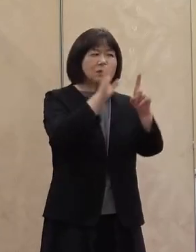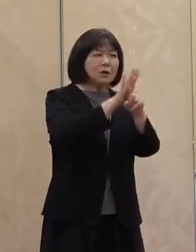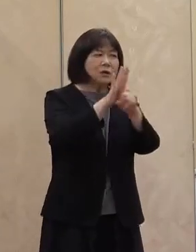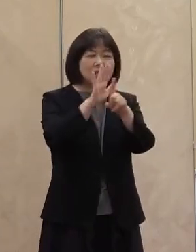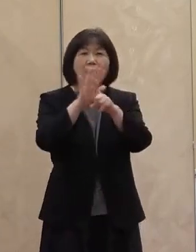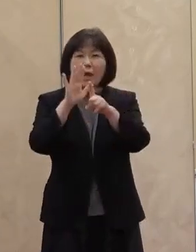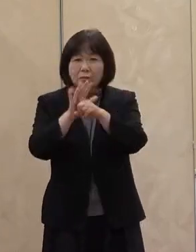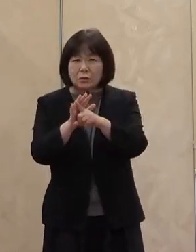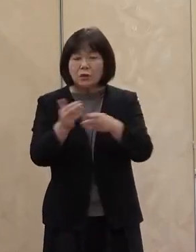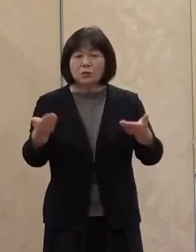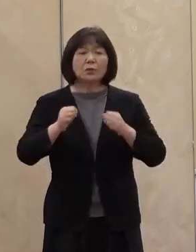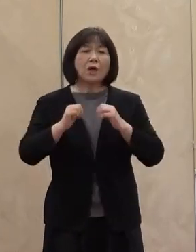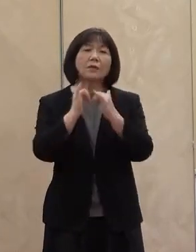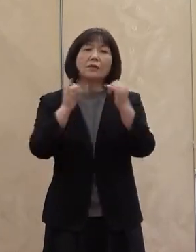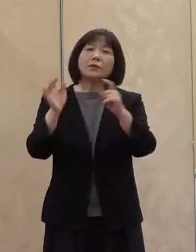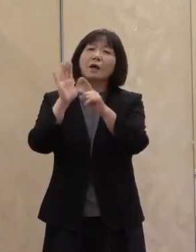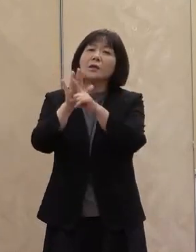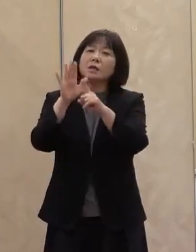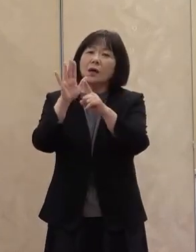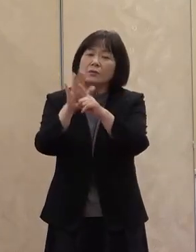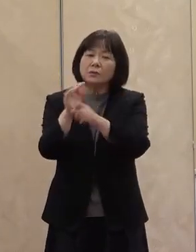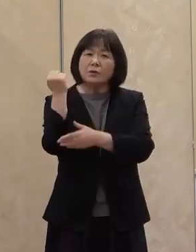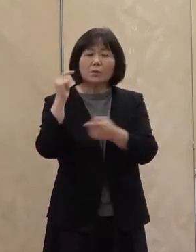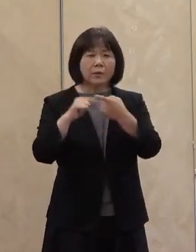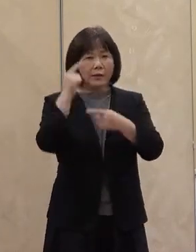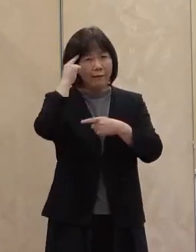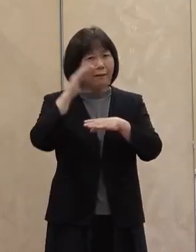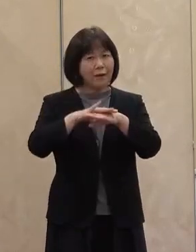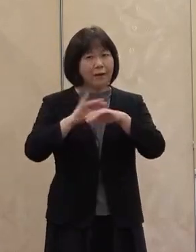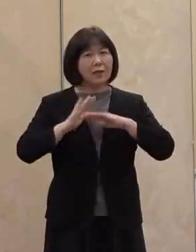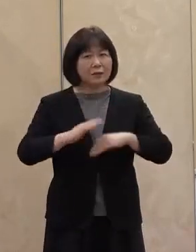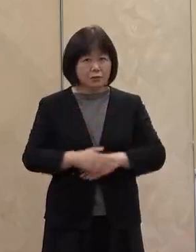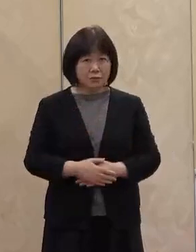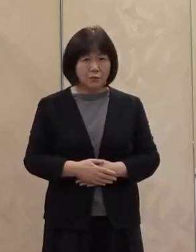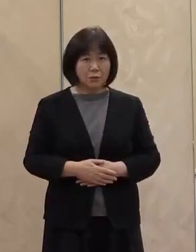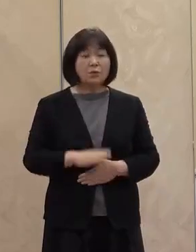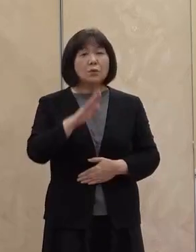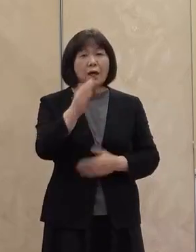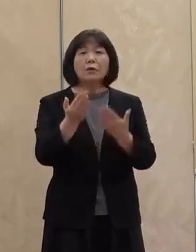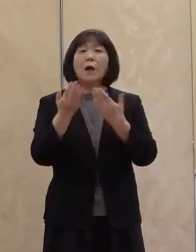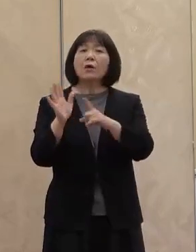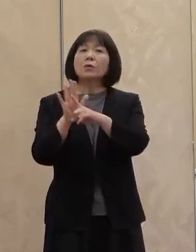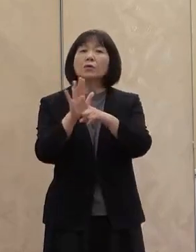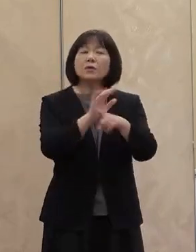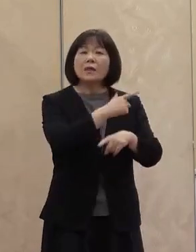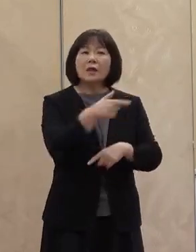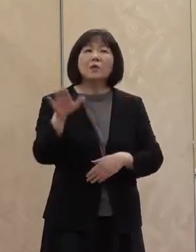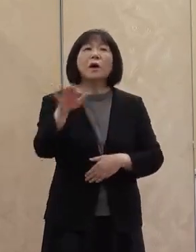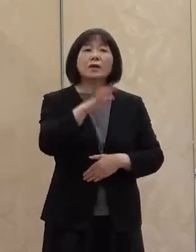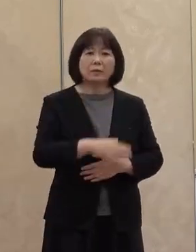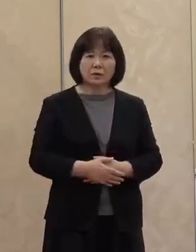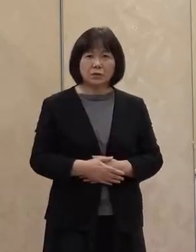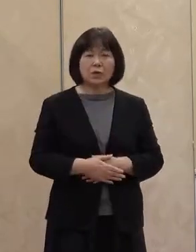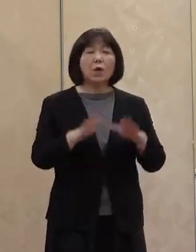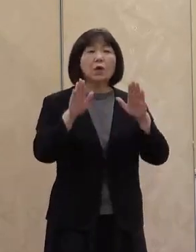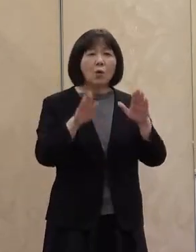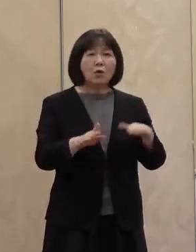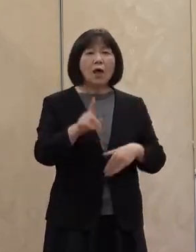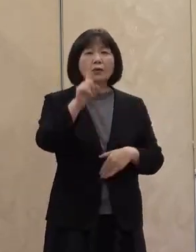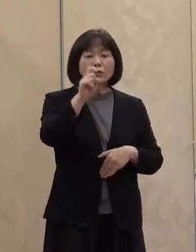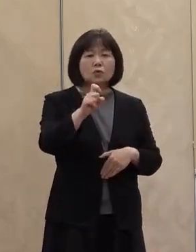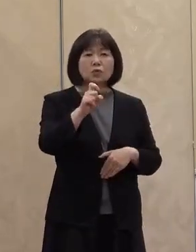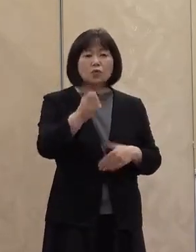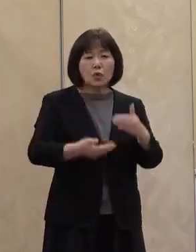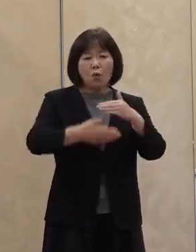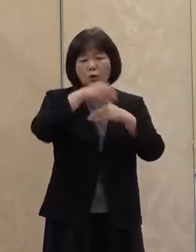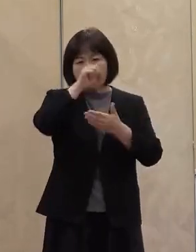いている皆さんを支えるということを基本的な考え方にしています。まあ、それ以外に学校の支援等々ありますが、今回の15補正予算として